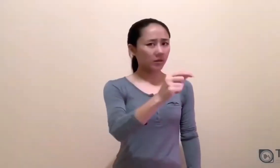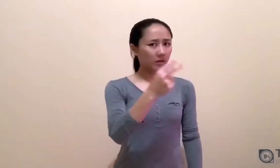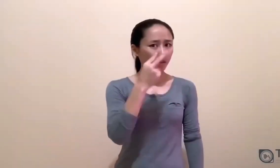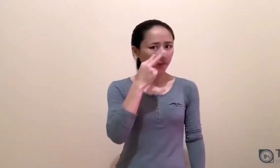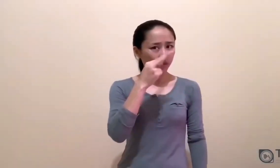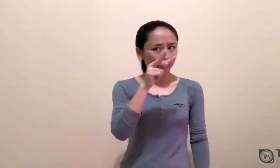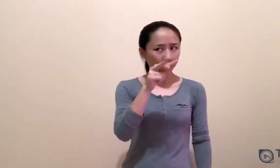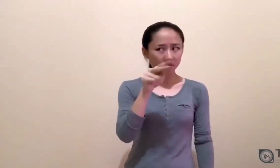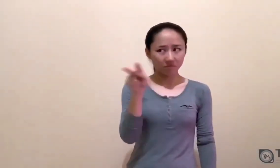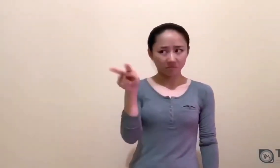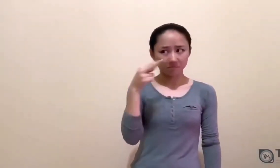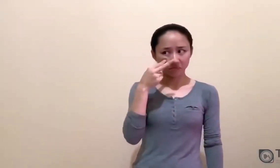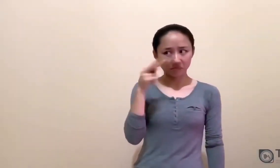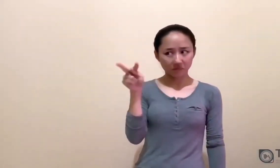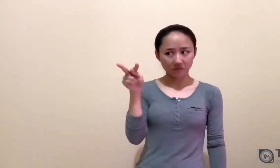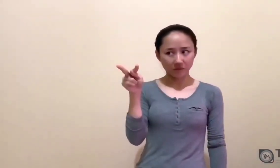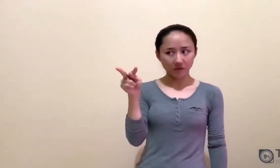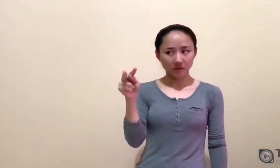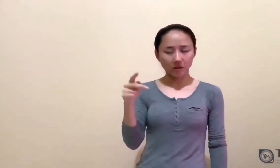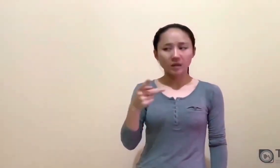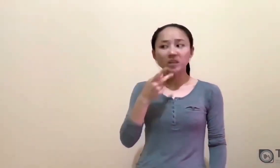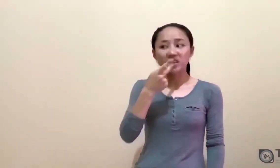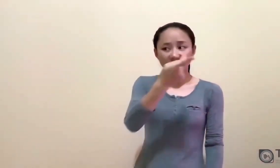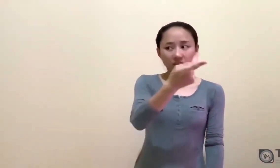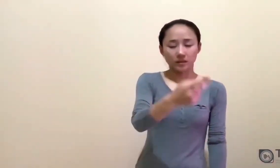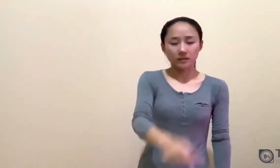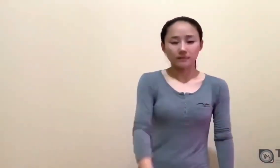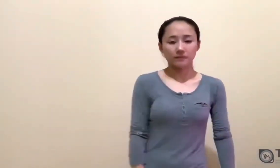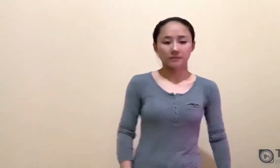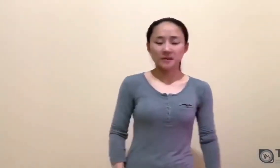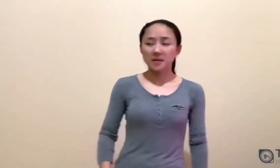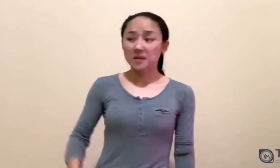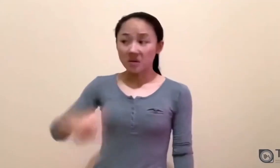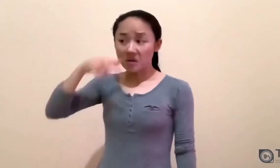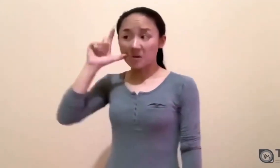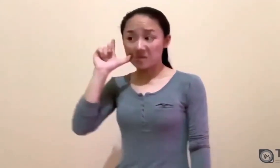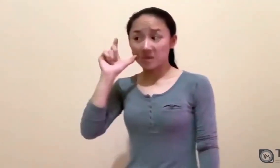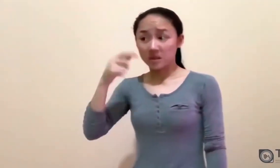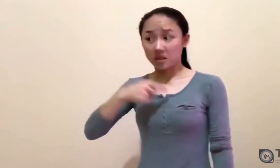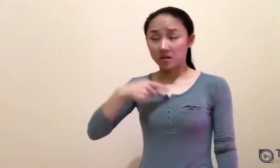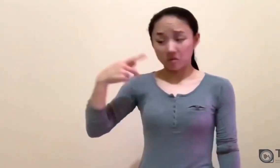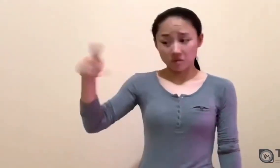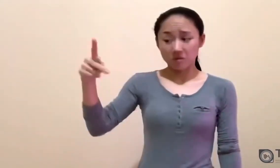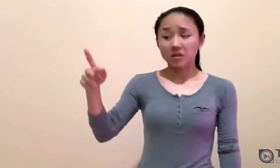E a cegonha viu e disse para a raposa: